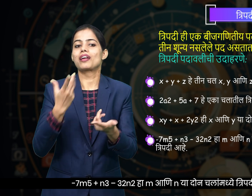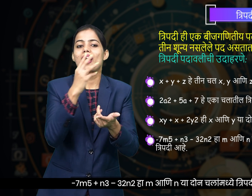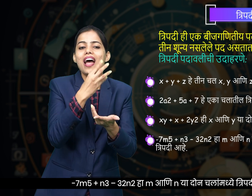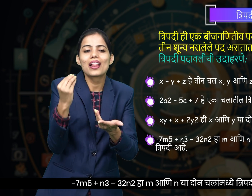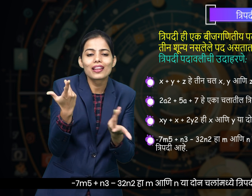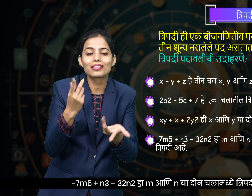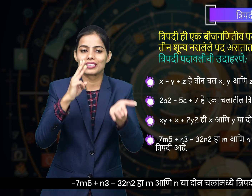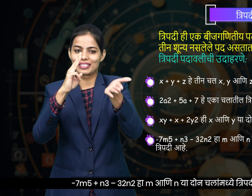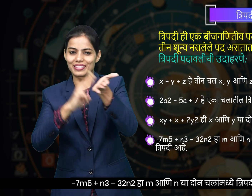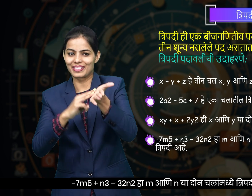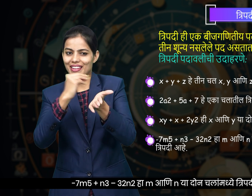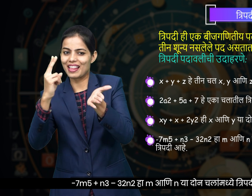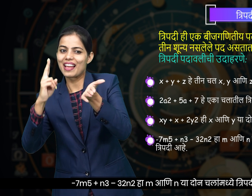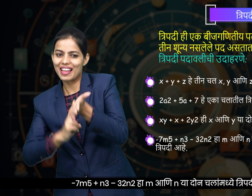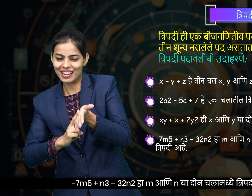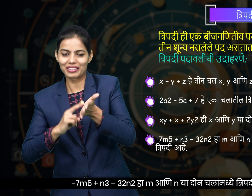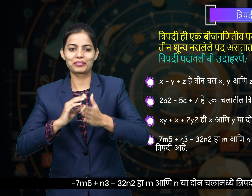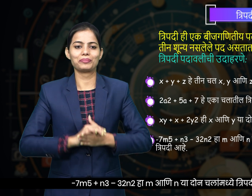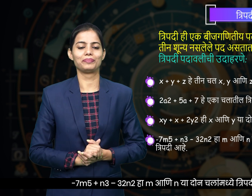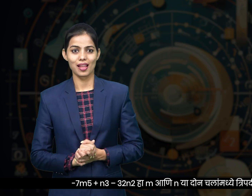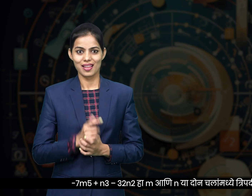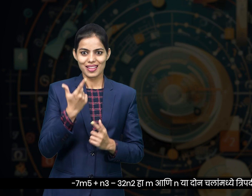चलांमध्ये त्रिपदी आहे.